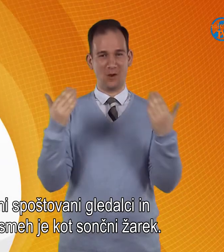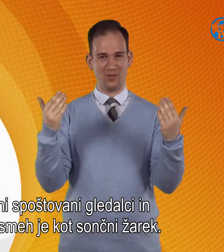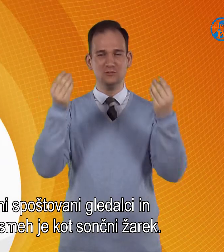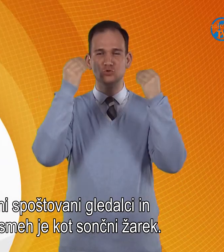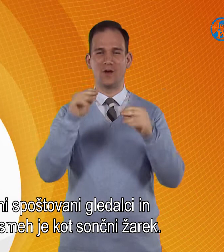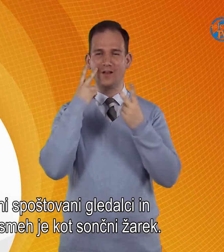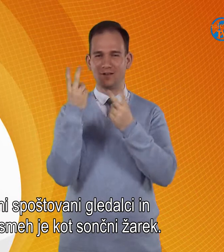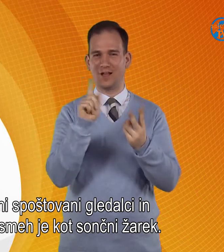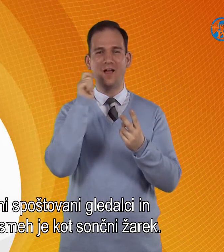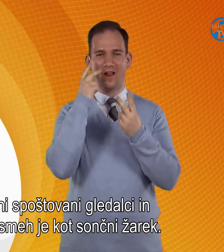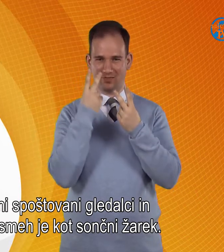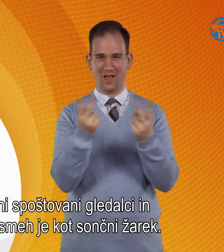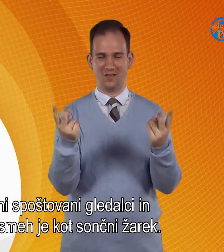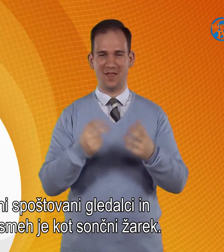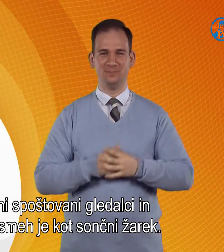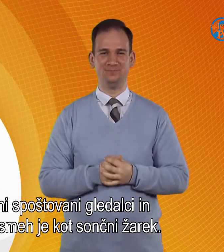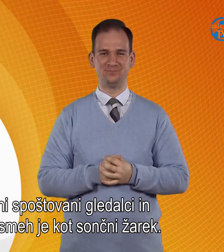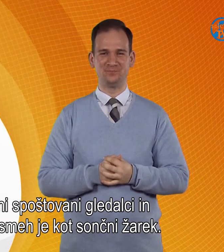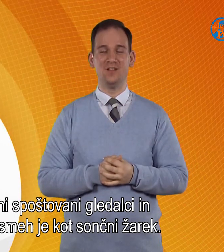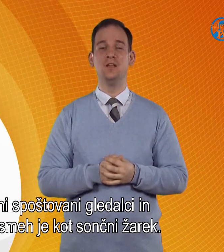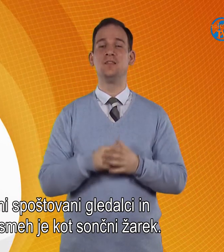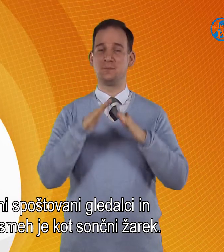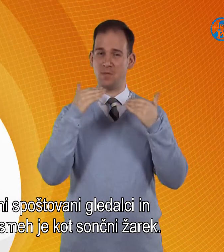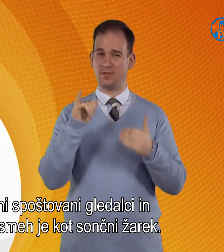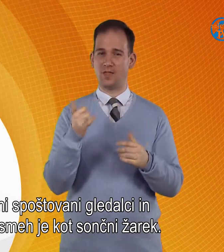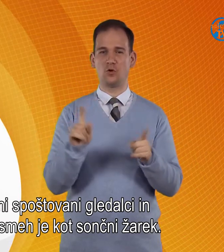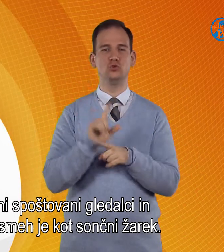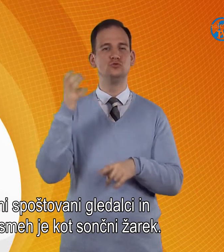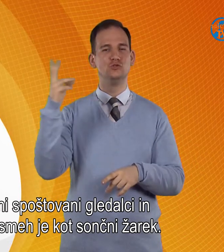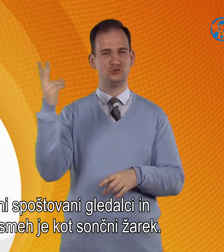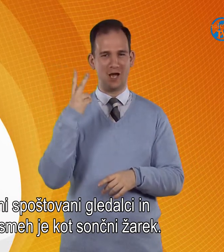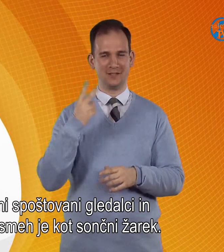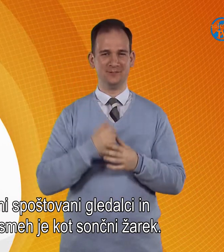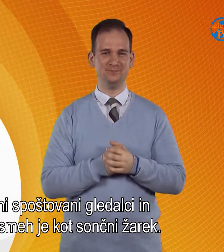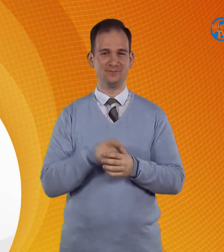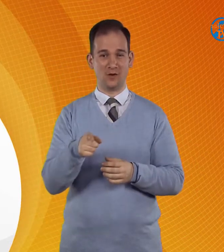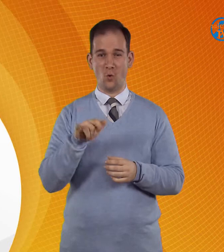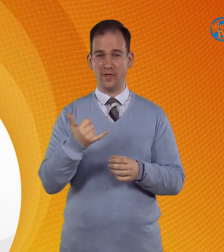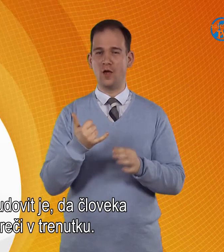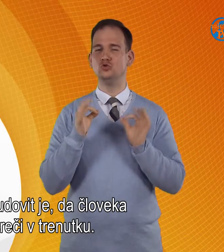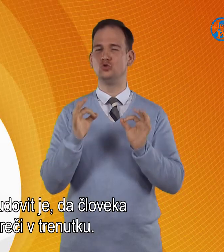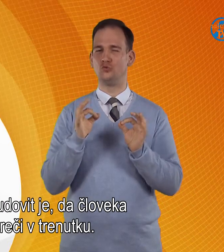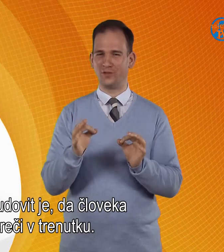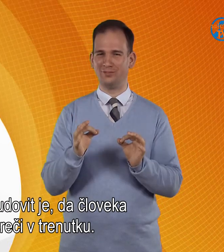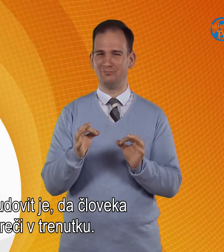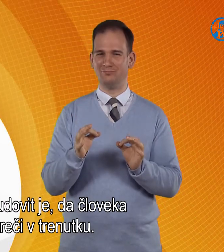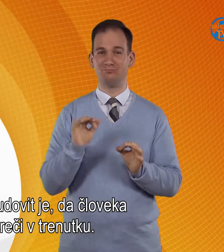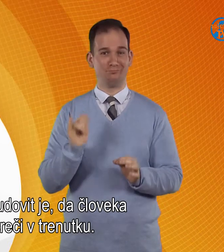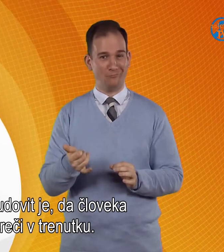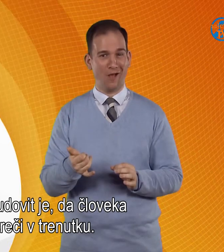Pozdravljeni, spoštovane gledalke in cenjeni gledalci. Nasmeh je kot sončni žarek. Tako čudovit je, da